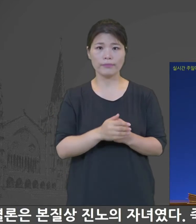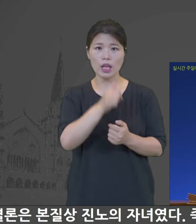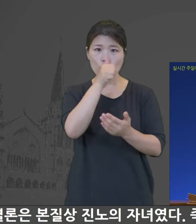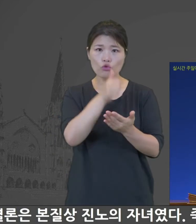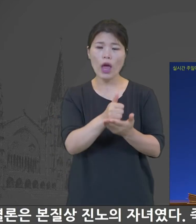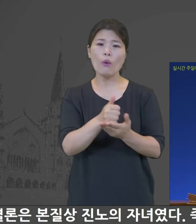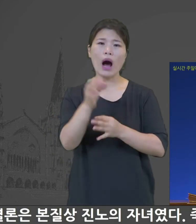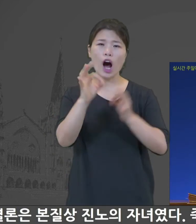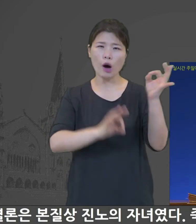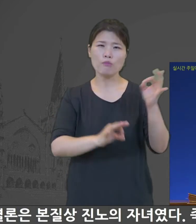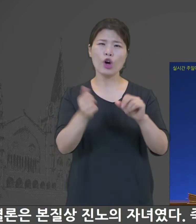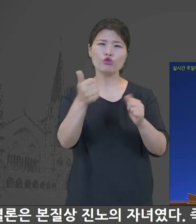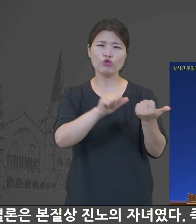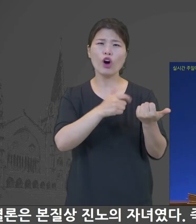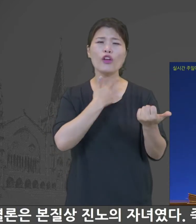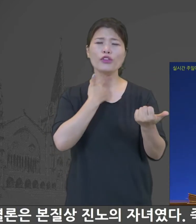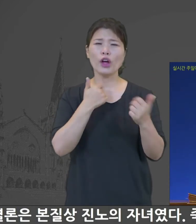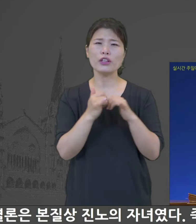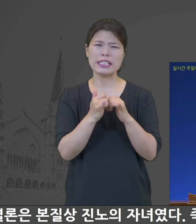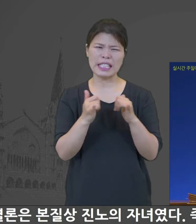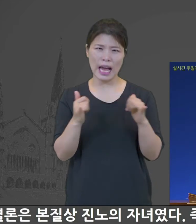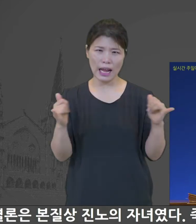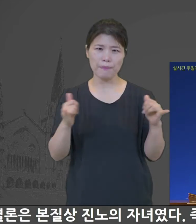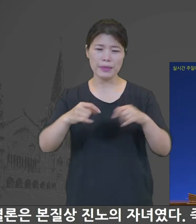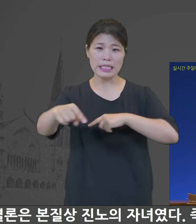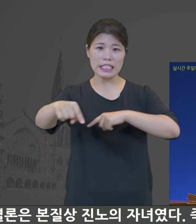허물로 죽었던 사람들을 지배하고 있는 그